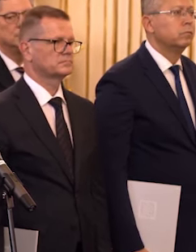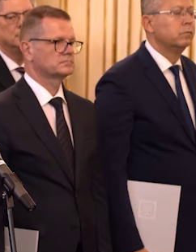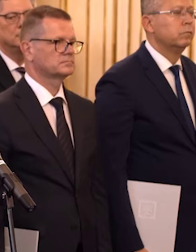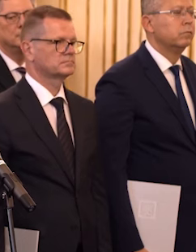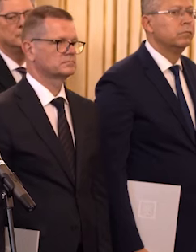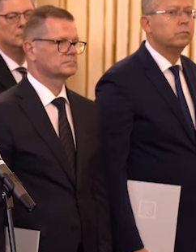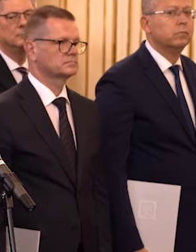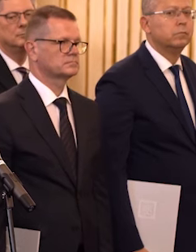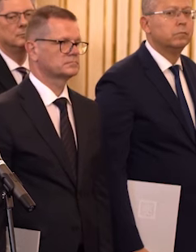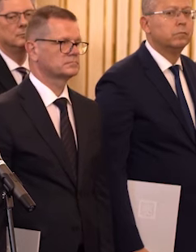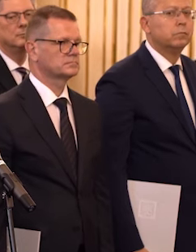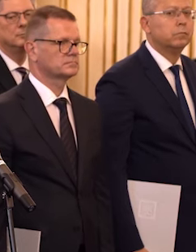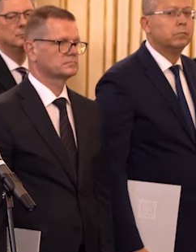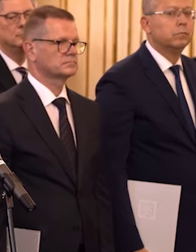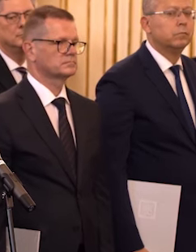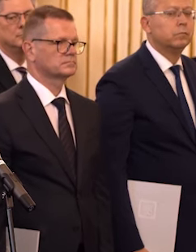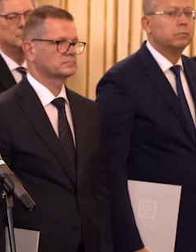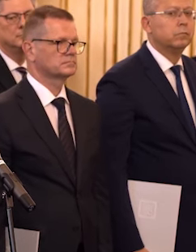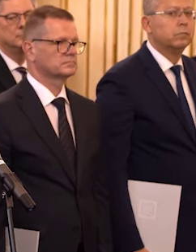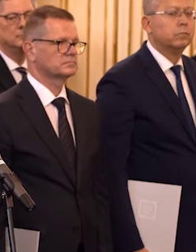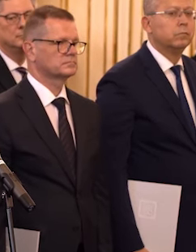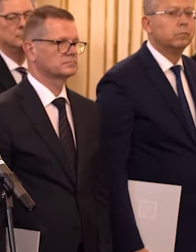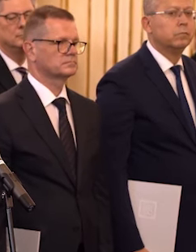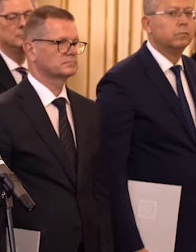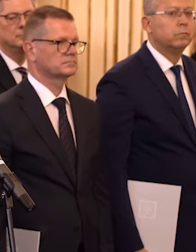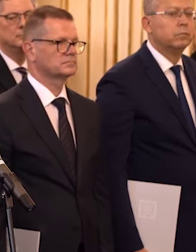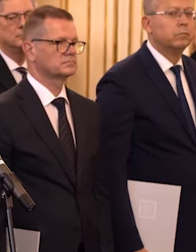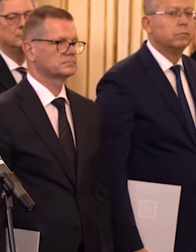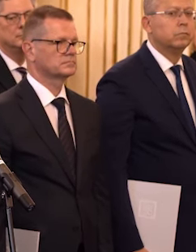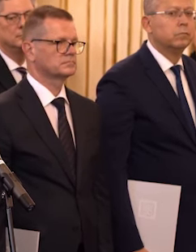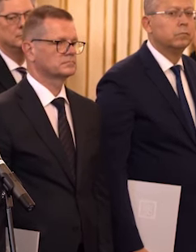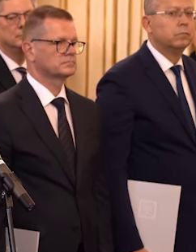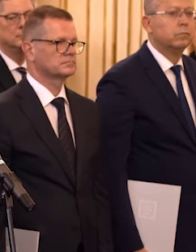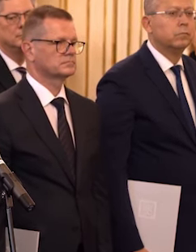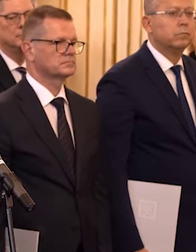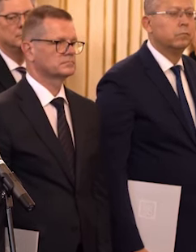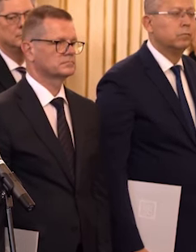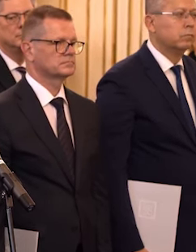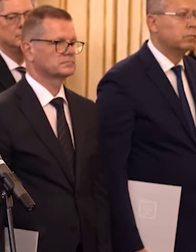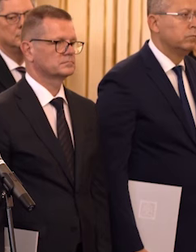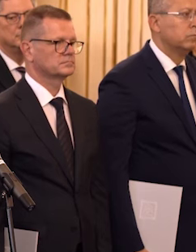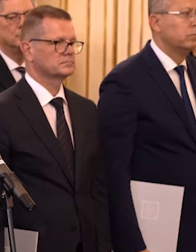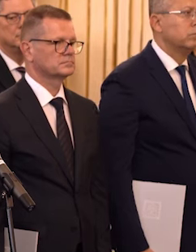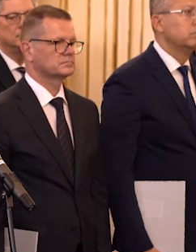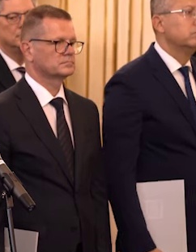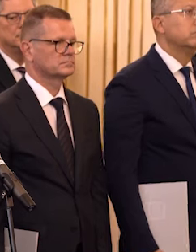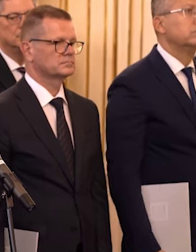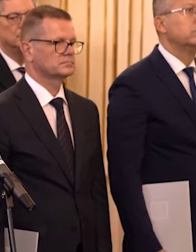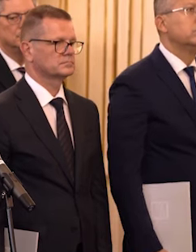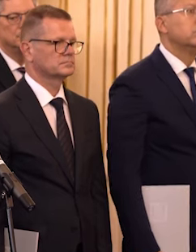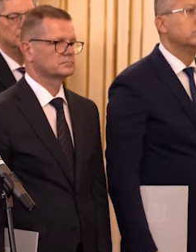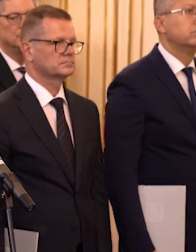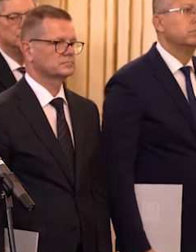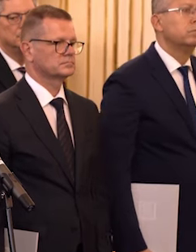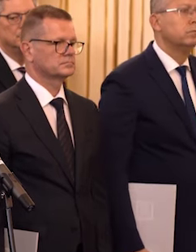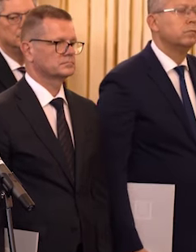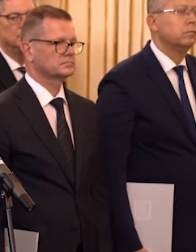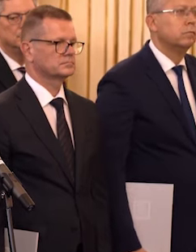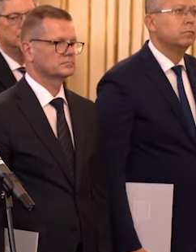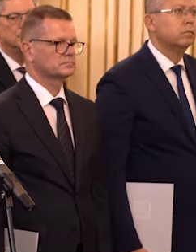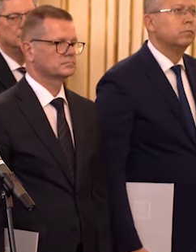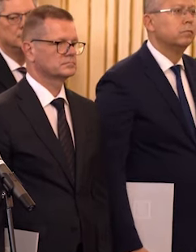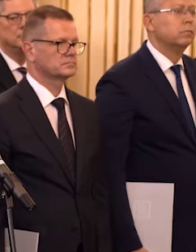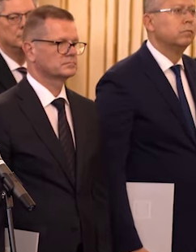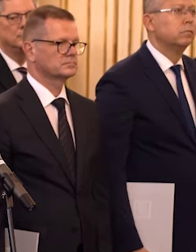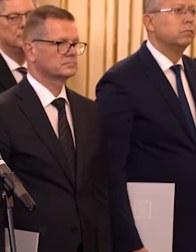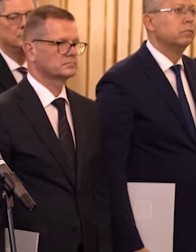tak rozvrátenú spoločnosť, ako ju preberá dnes, 25. októbra 2023. Teším